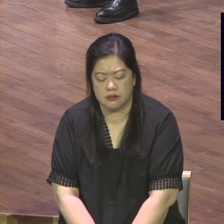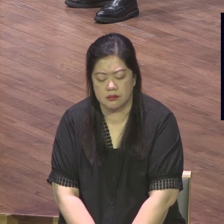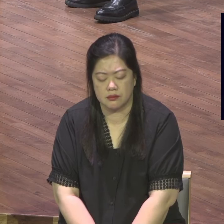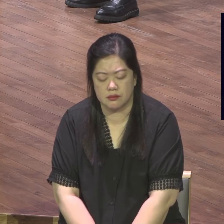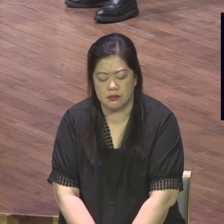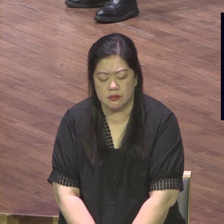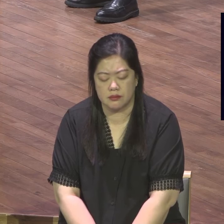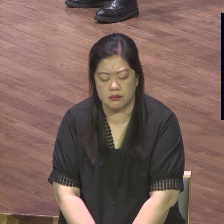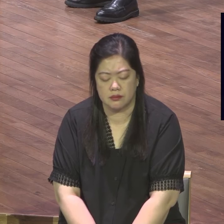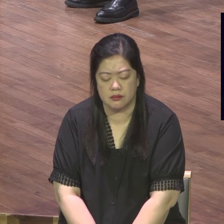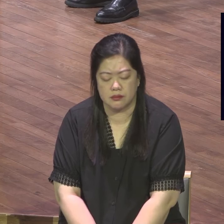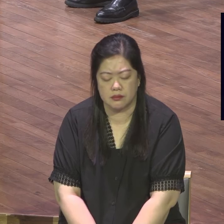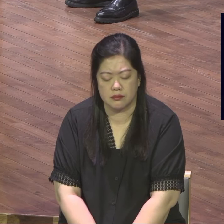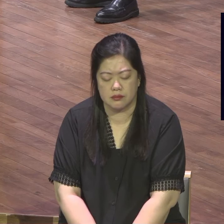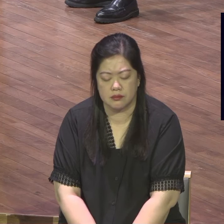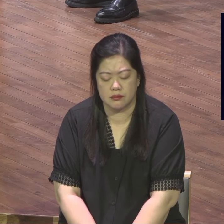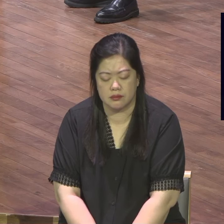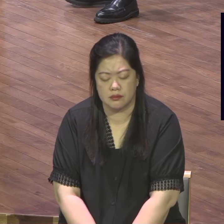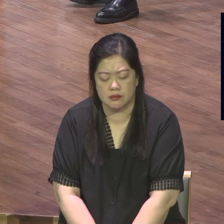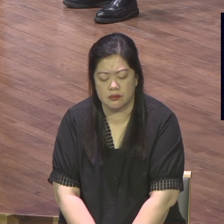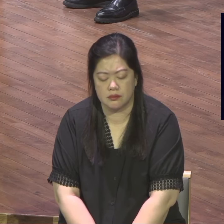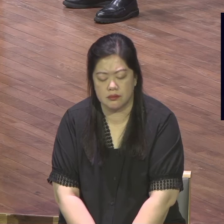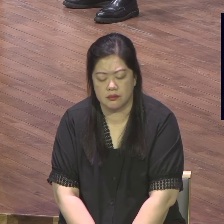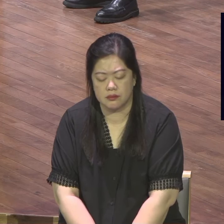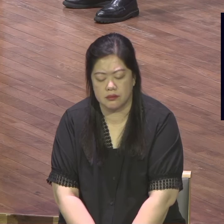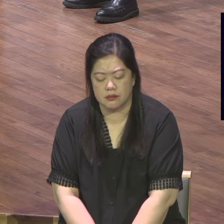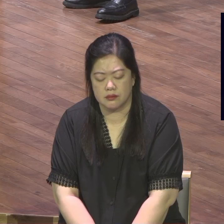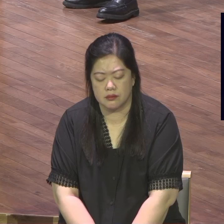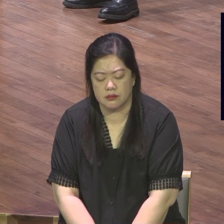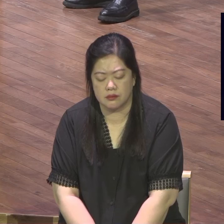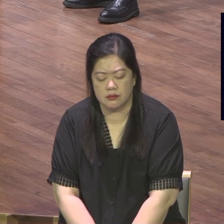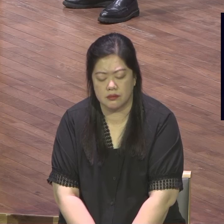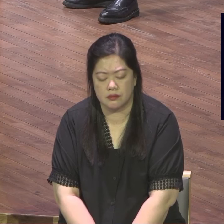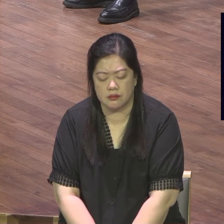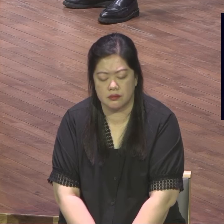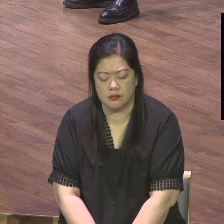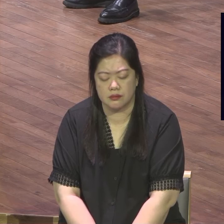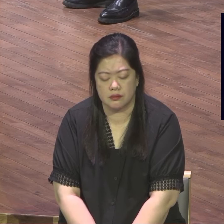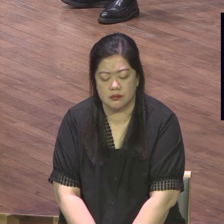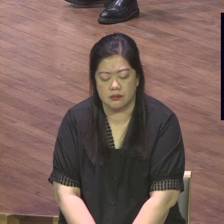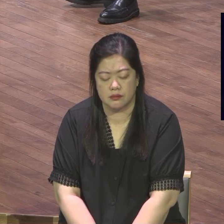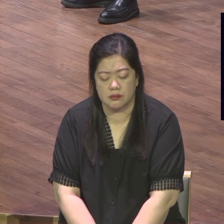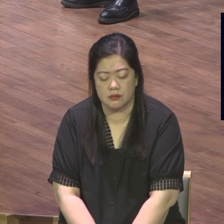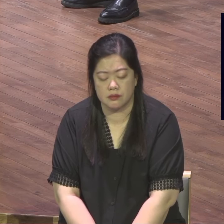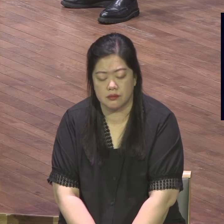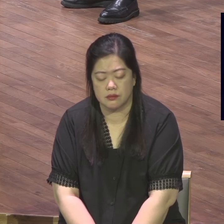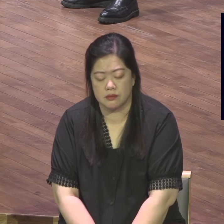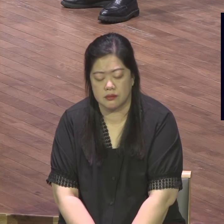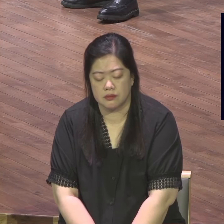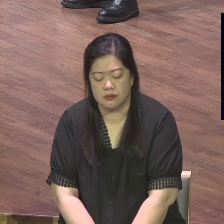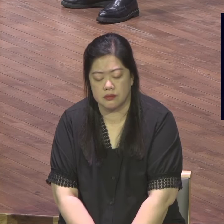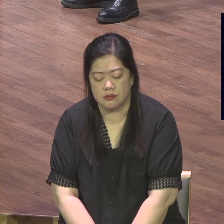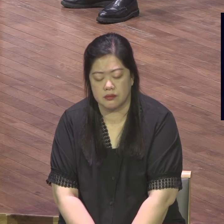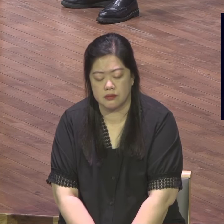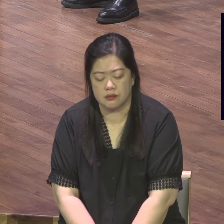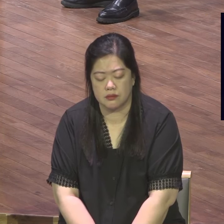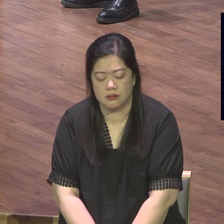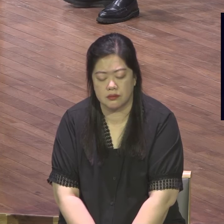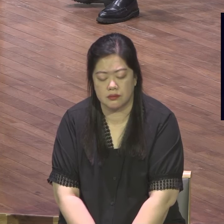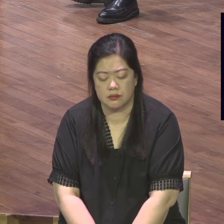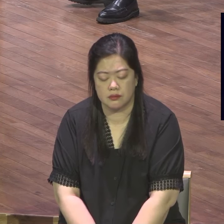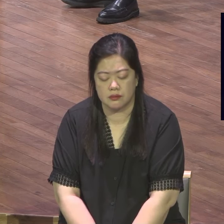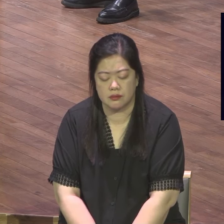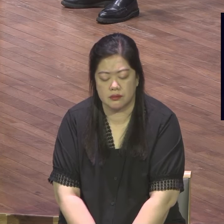있도록 주님께서 역사하여 주셨으며 하나님 그 질병 속에 하나님의 계획을 깨닫게 도와주시며 하나님의